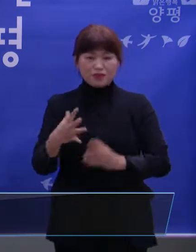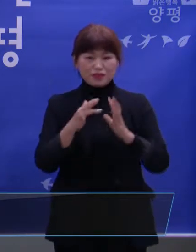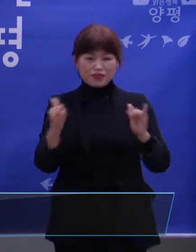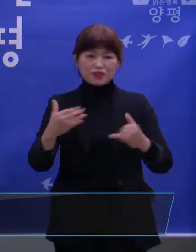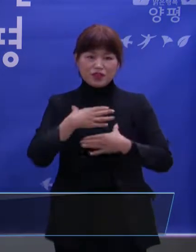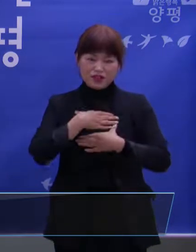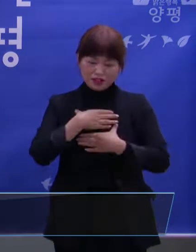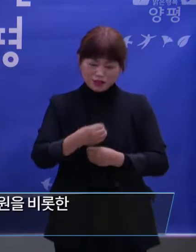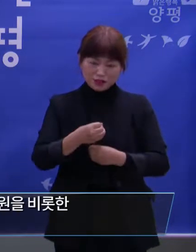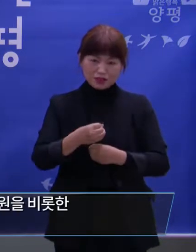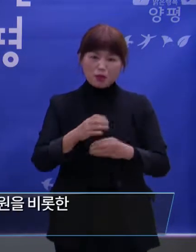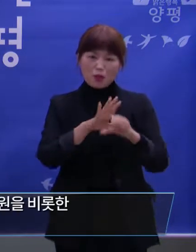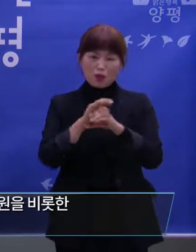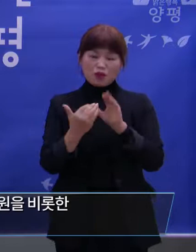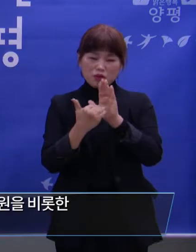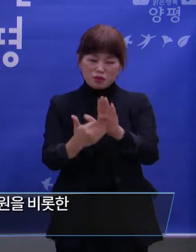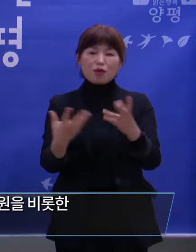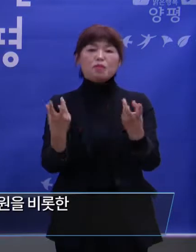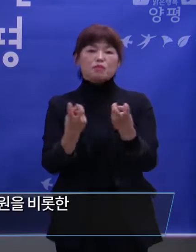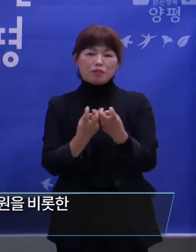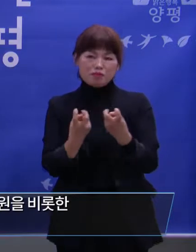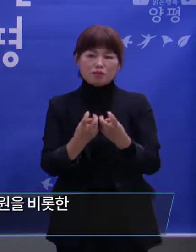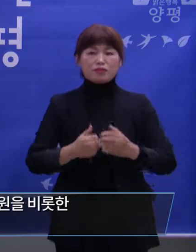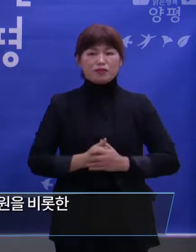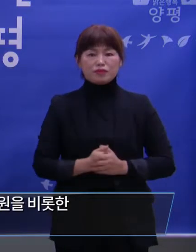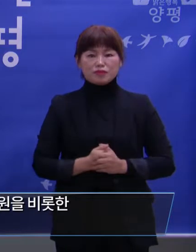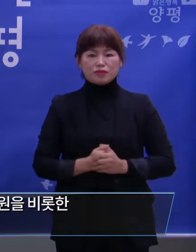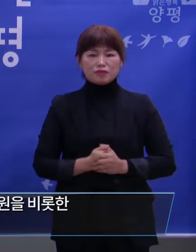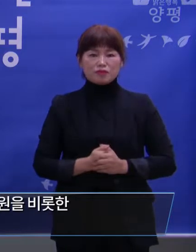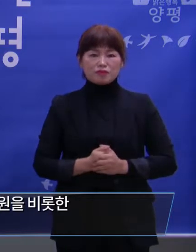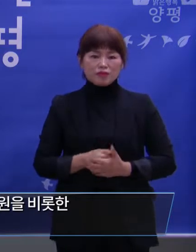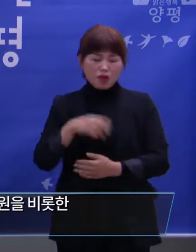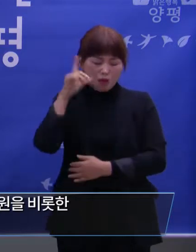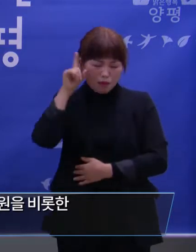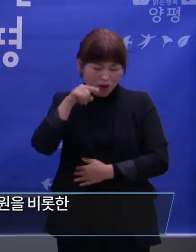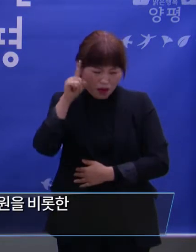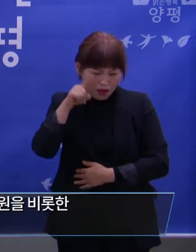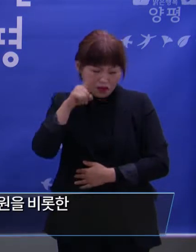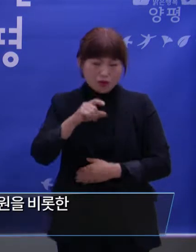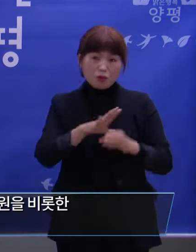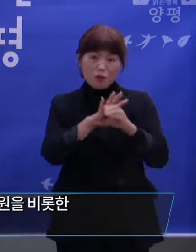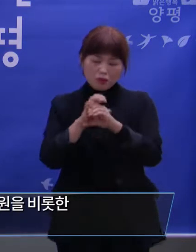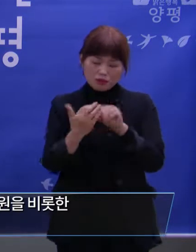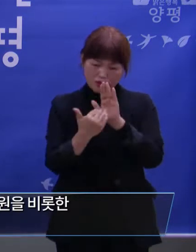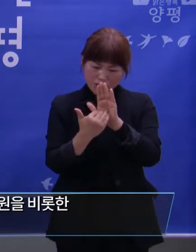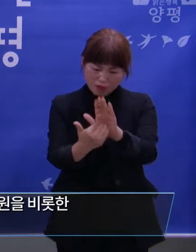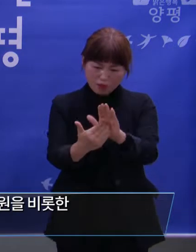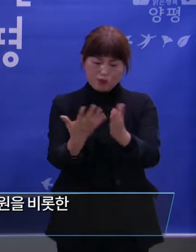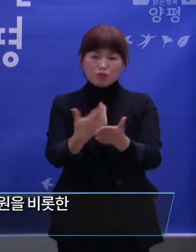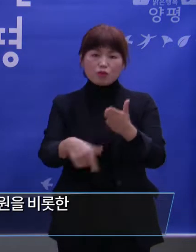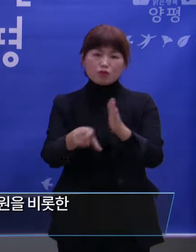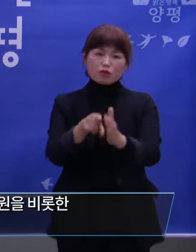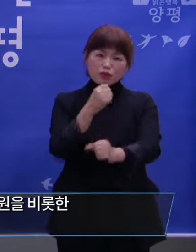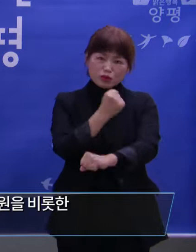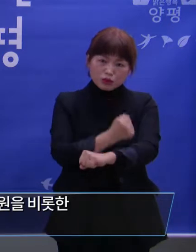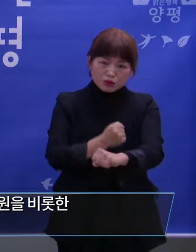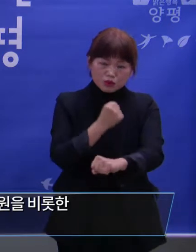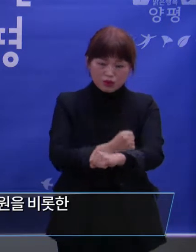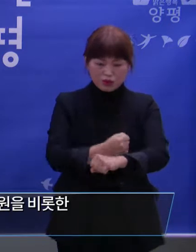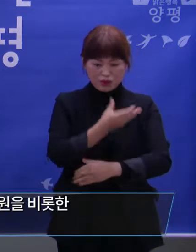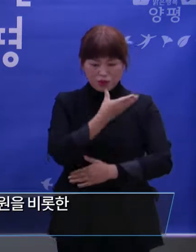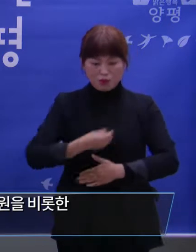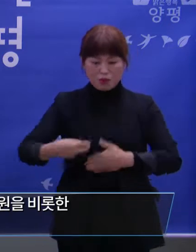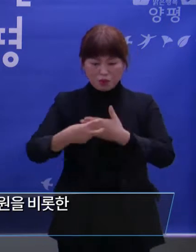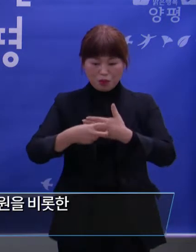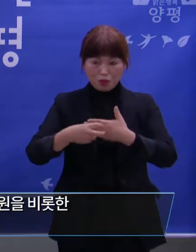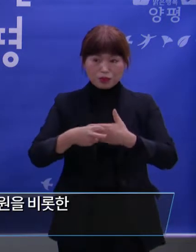것입니다. 매일 코로나19 감염 차단을 위해 노력하고 있는 보건소 직원을